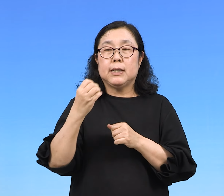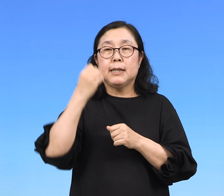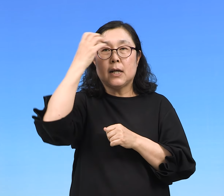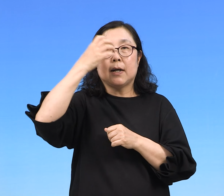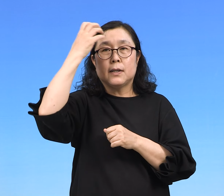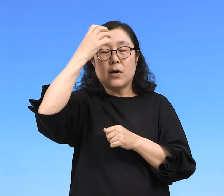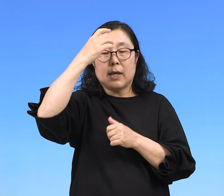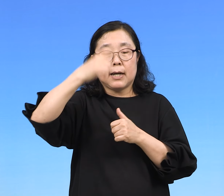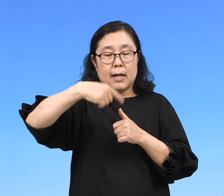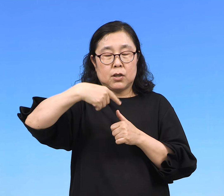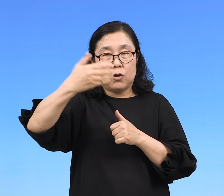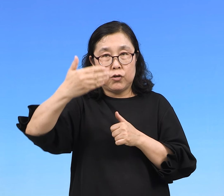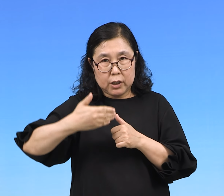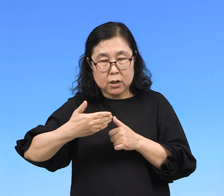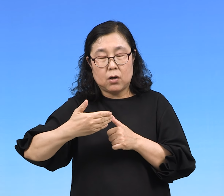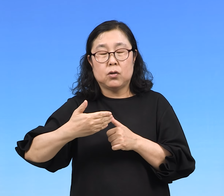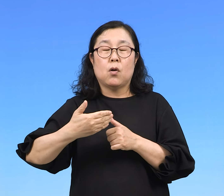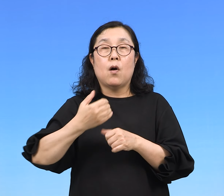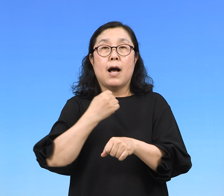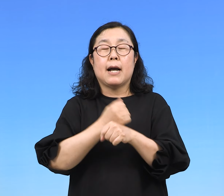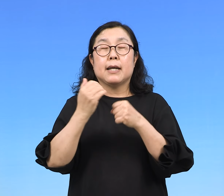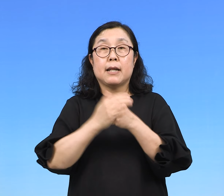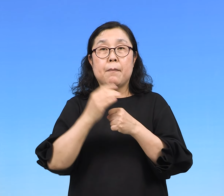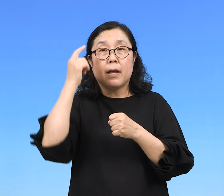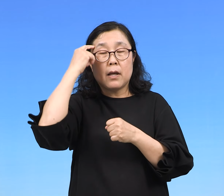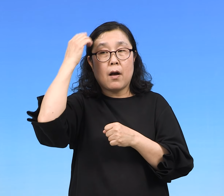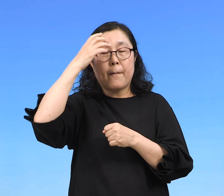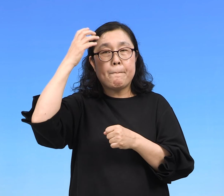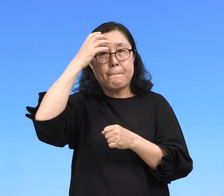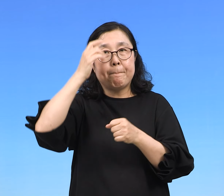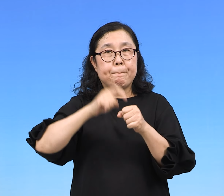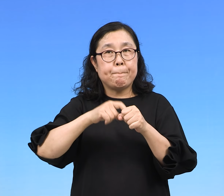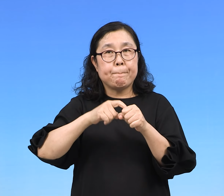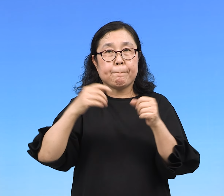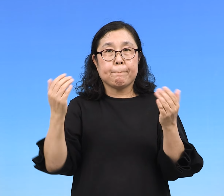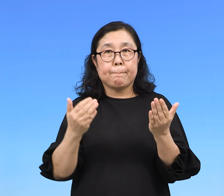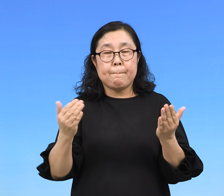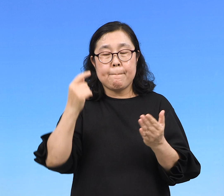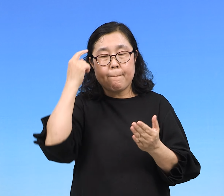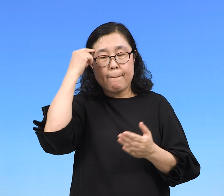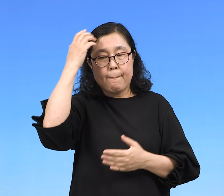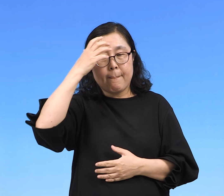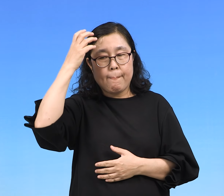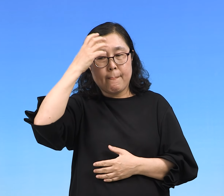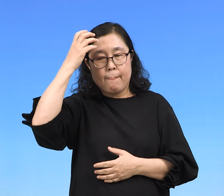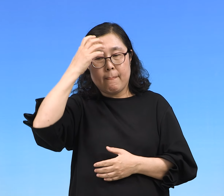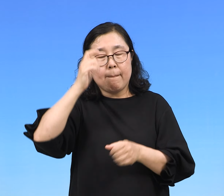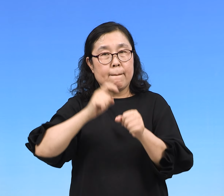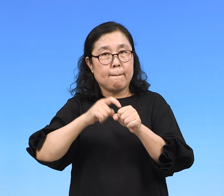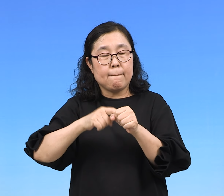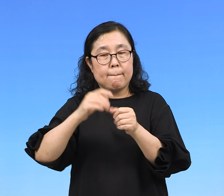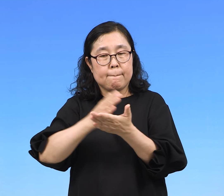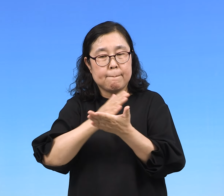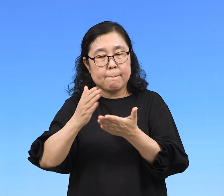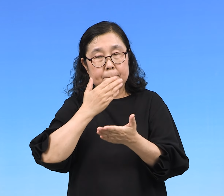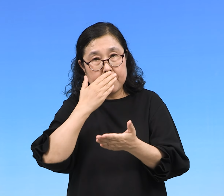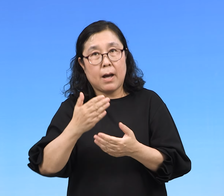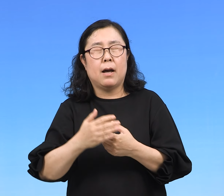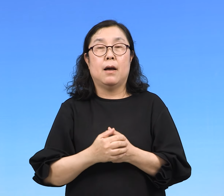오직 성령께서 가르치신 것으로 하니 영적인 일은 영적인 것으로 분별하느니라. 육에 속한